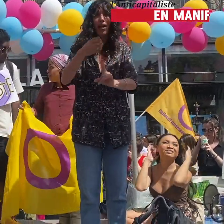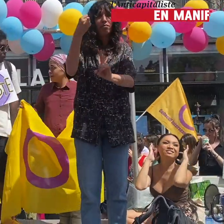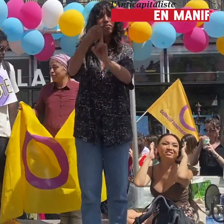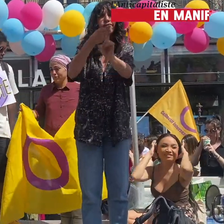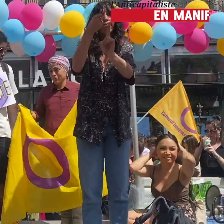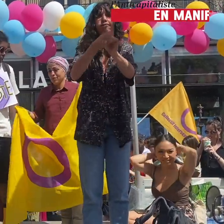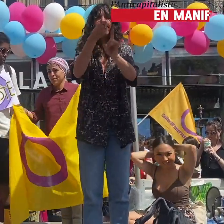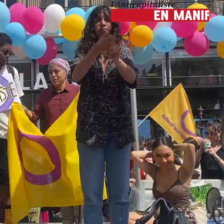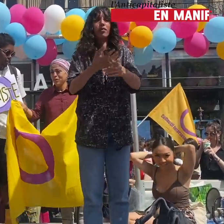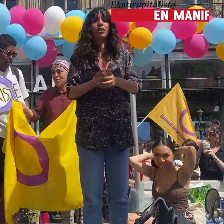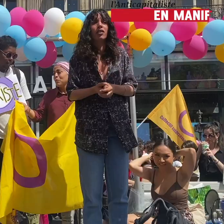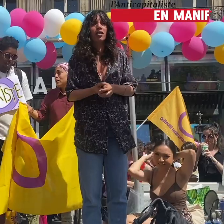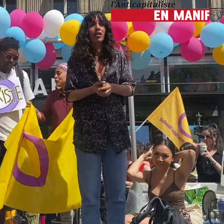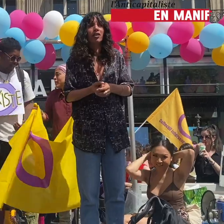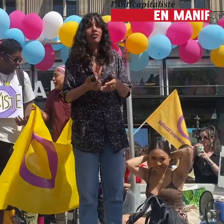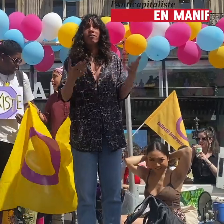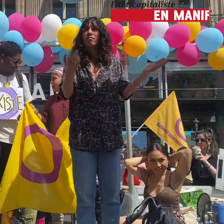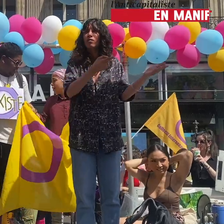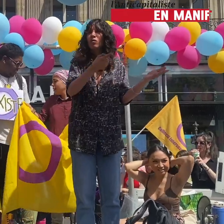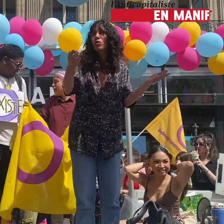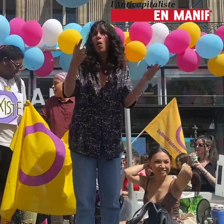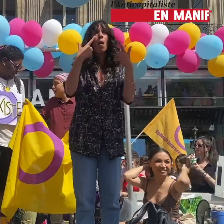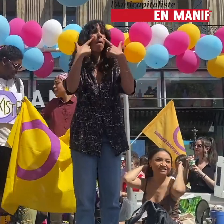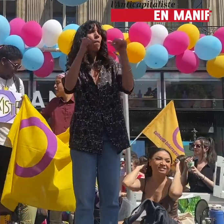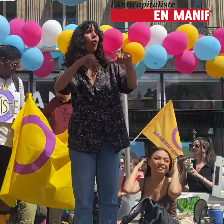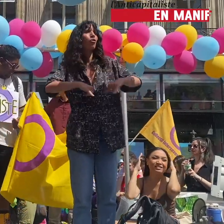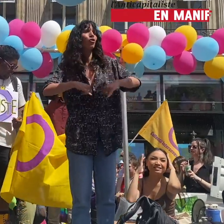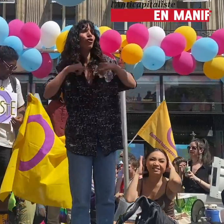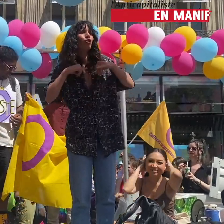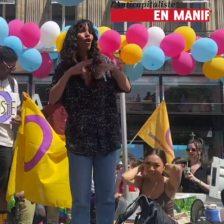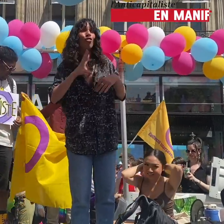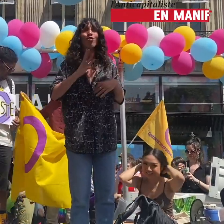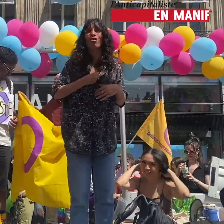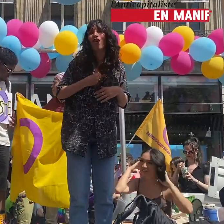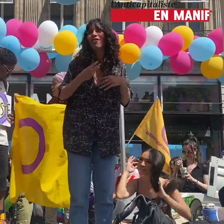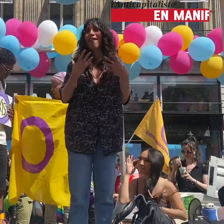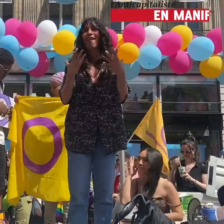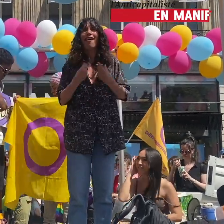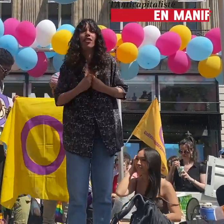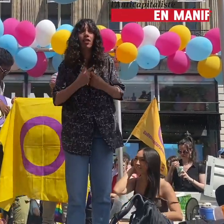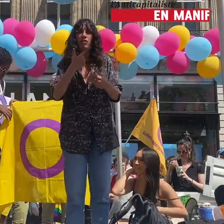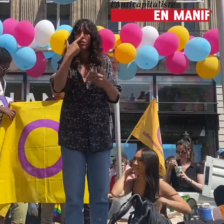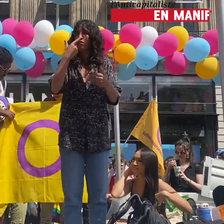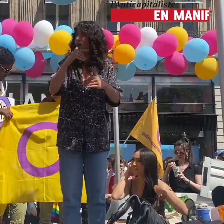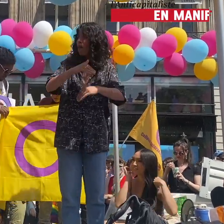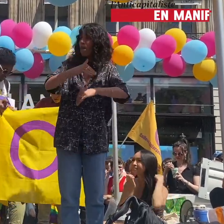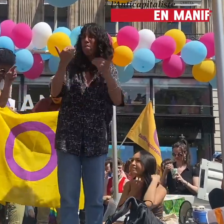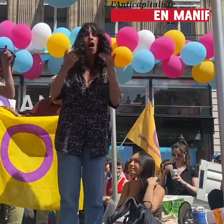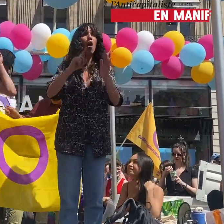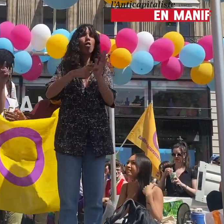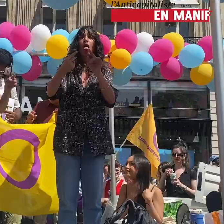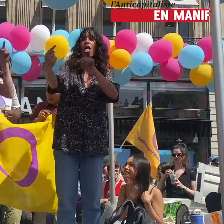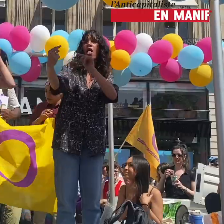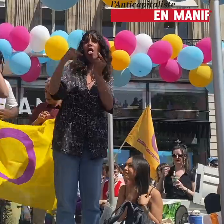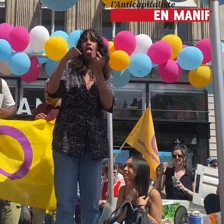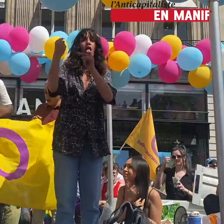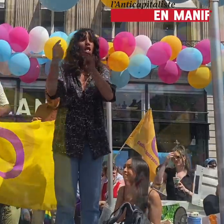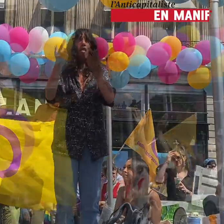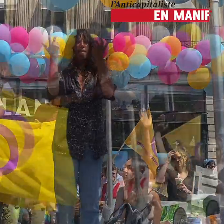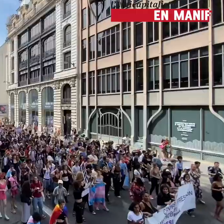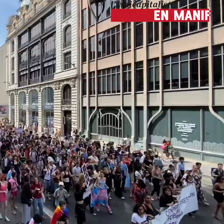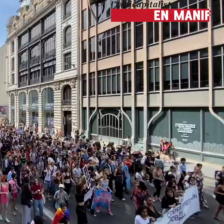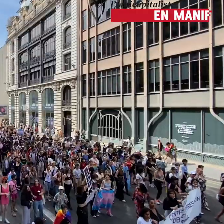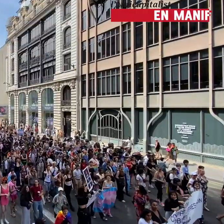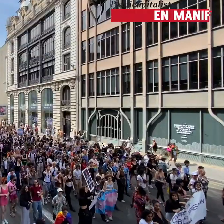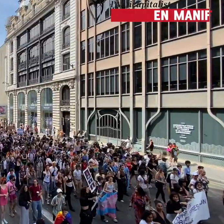battre avec toute cette jeunesse trans-intersexe qui ne veut plus négocier leurs droits avec les